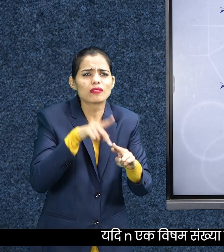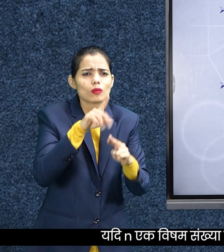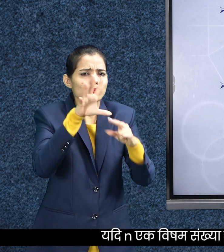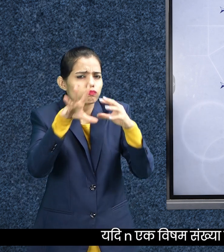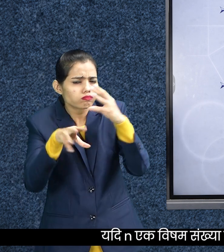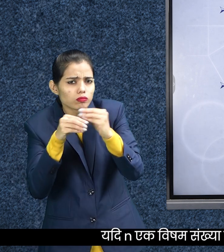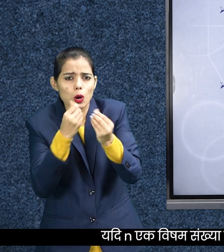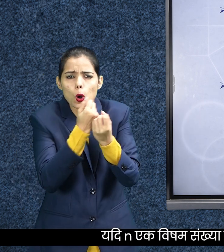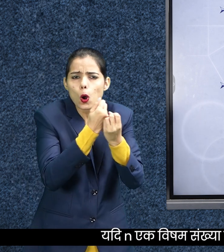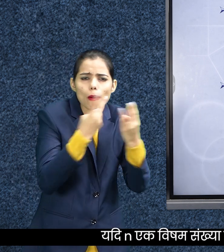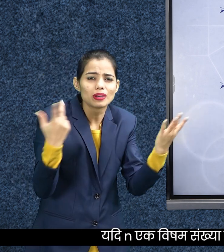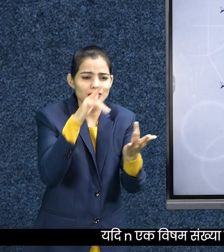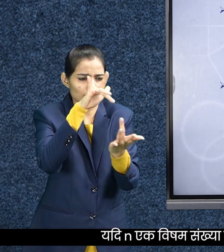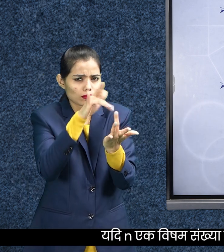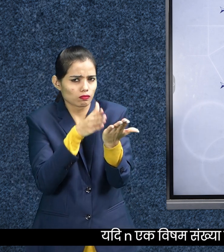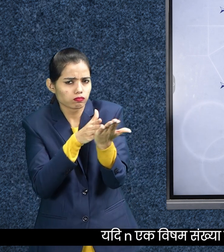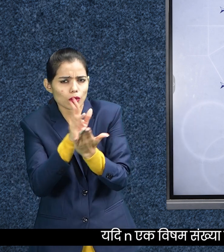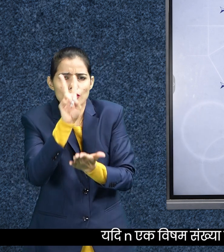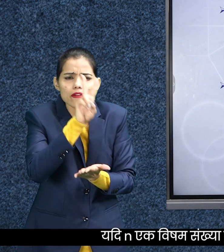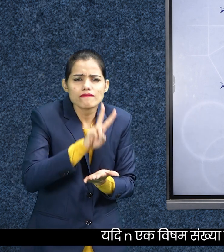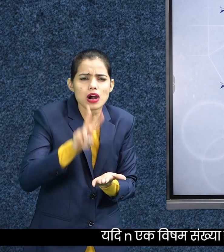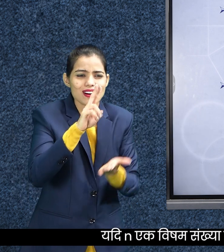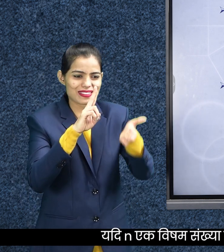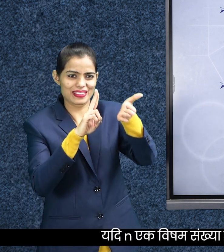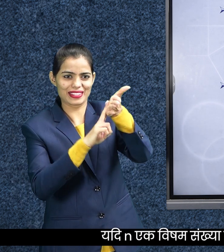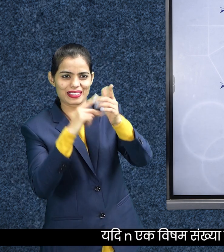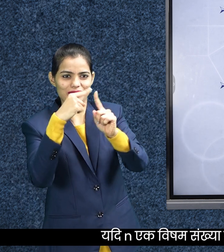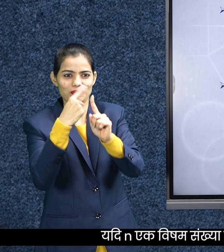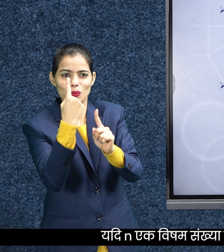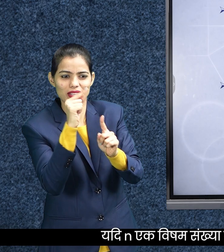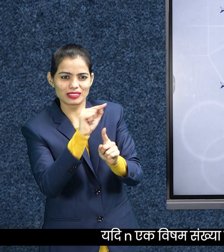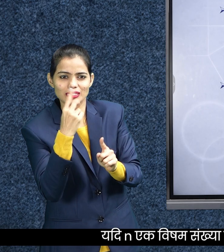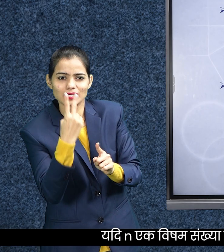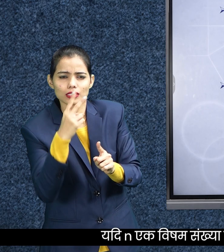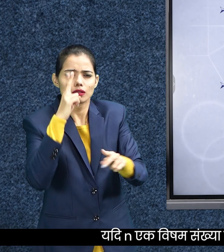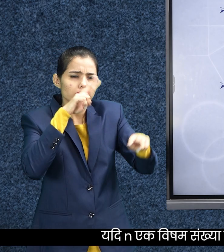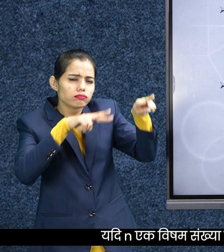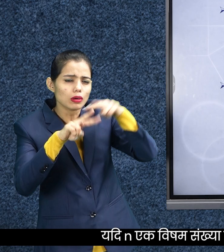यदि n एक विषय संख्या है तो माध्यिका इज इक्वल्स टू